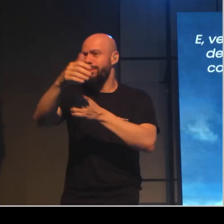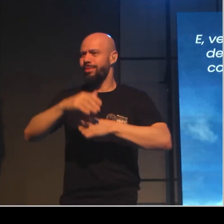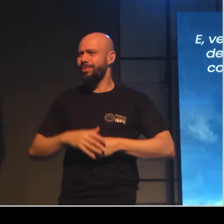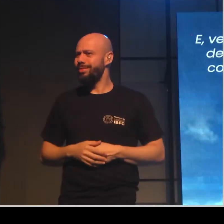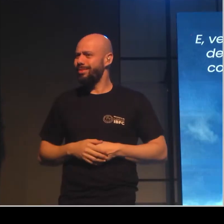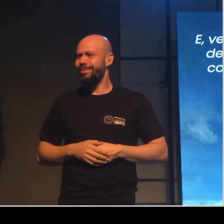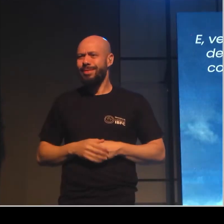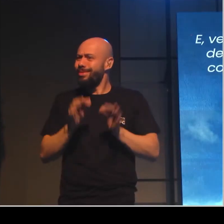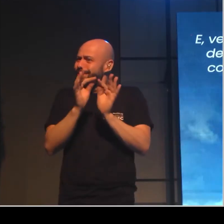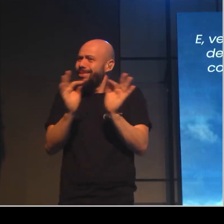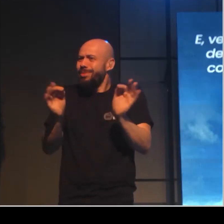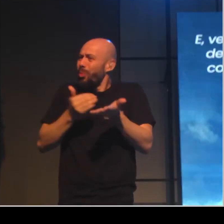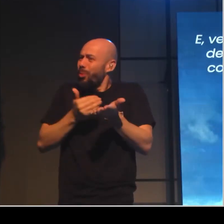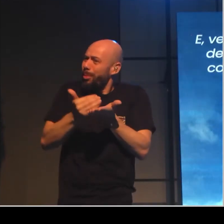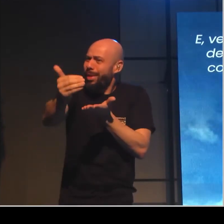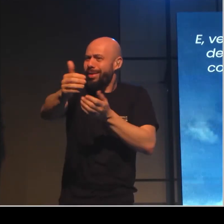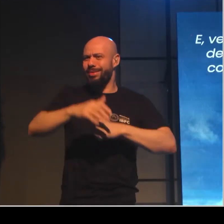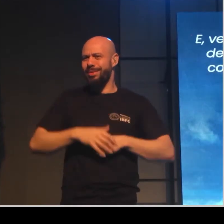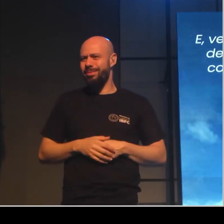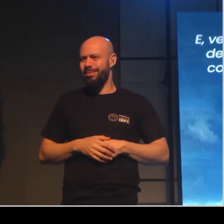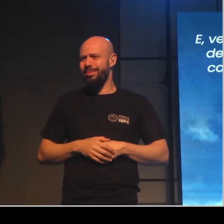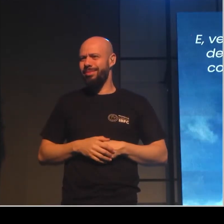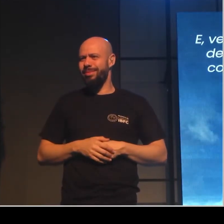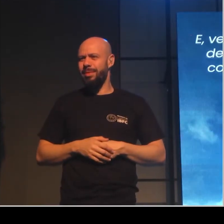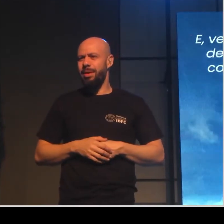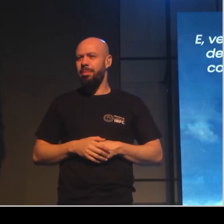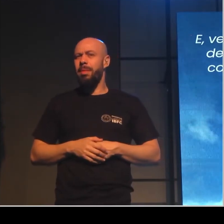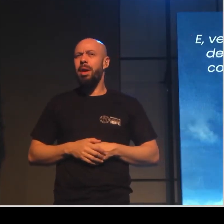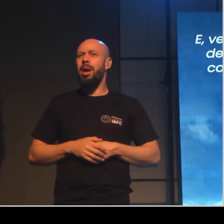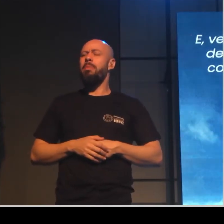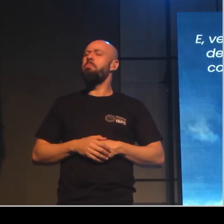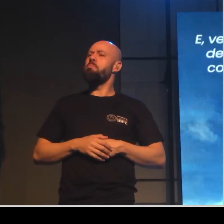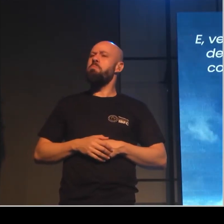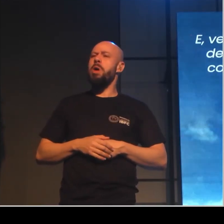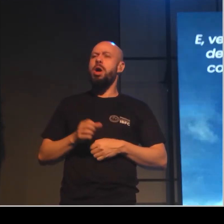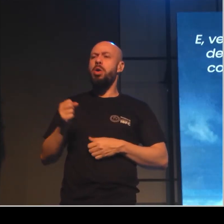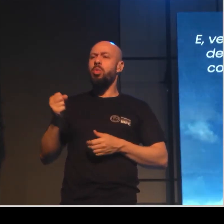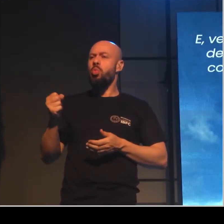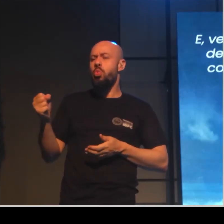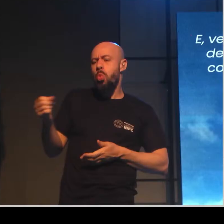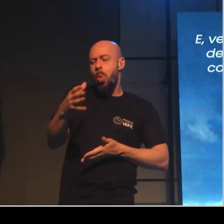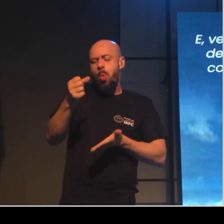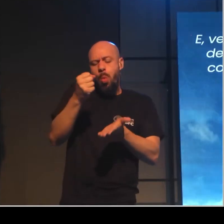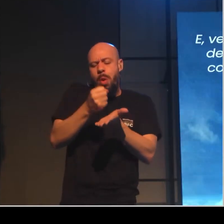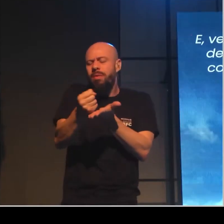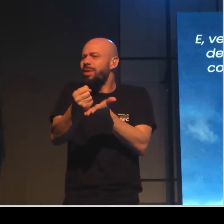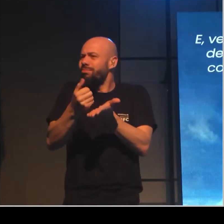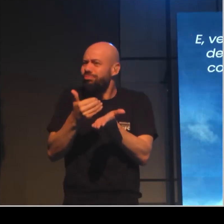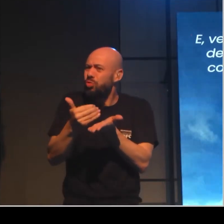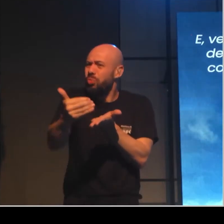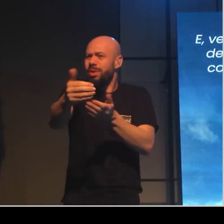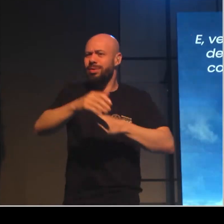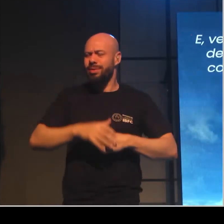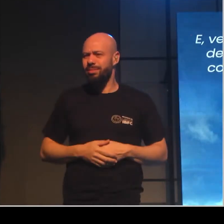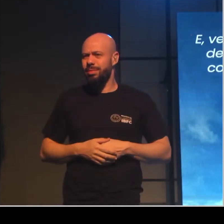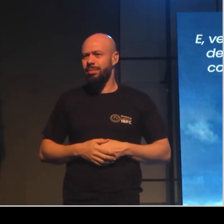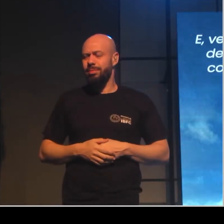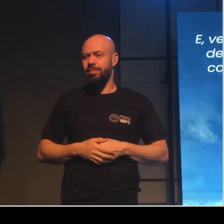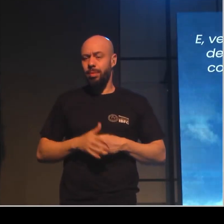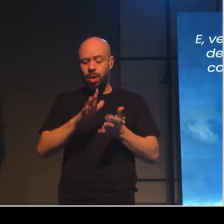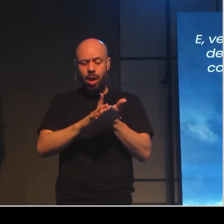claro. Leia, medite, cumpra, e você será bem-sucedido. Hoje